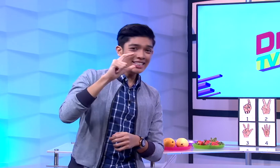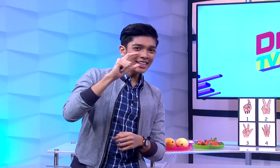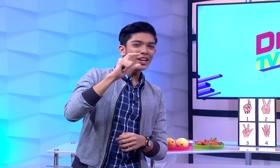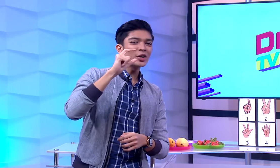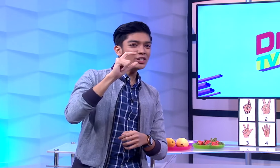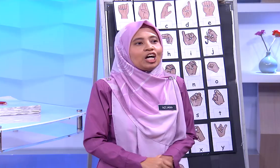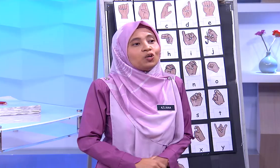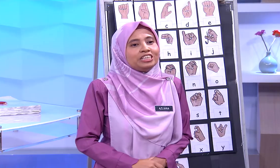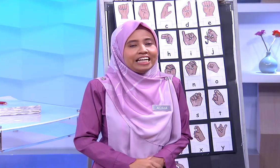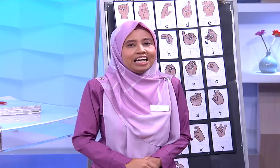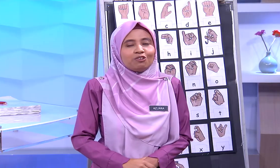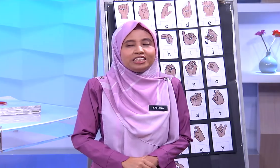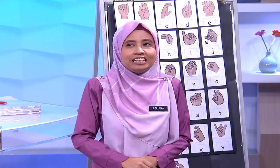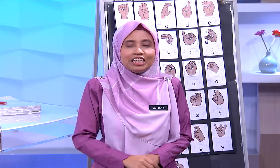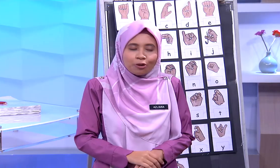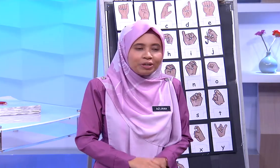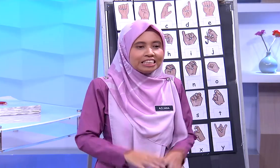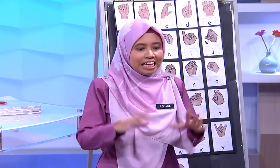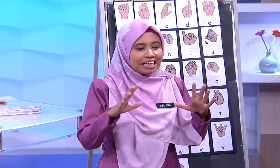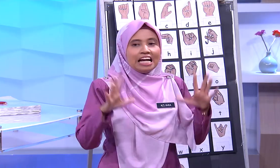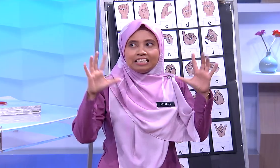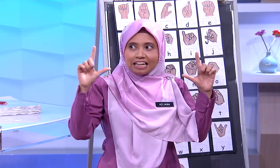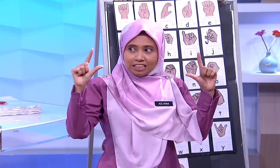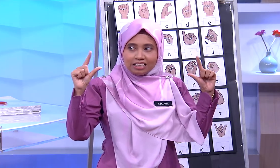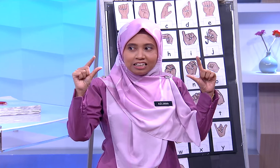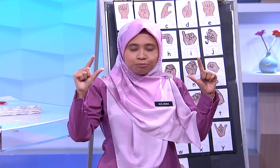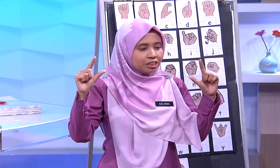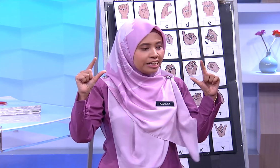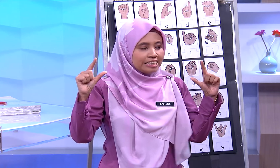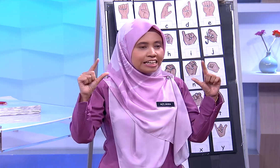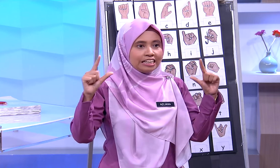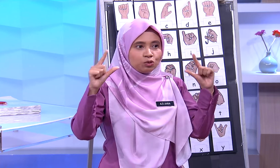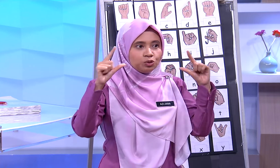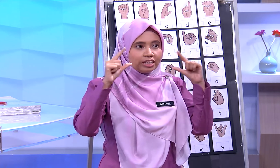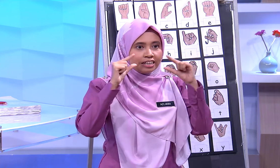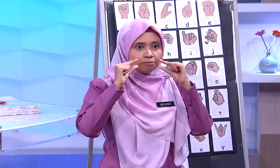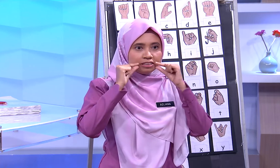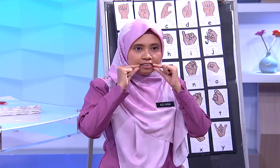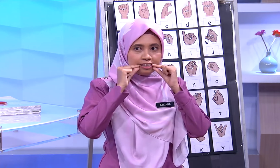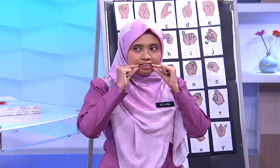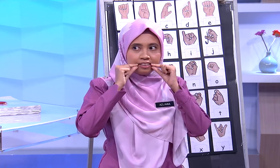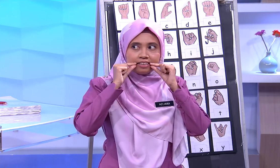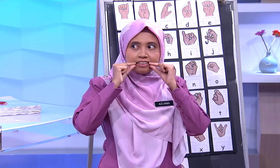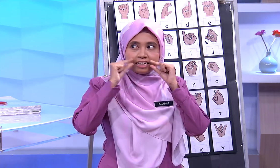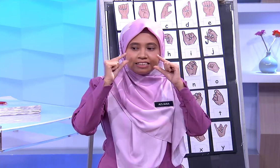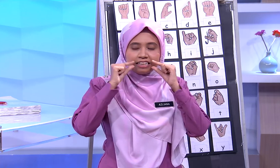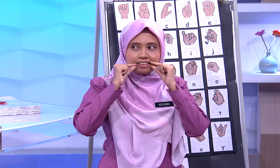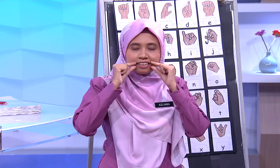asianbet77 Cing kini domesky letak ibu jari dengan jari telunjuk dekat sebelah sini ke sini ke sini